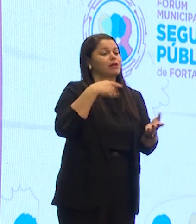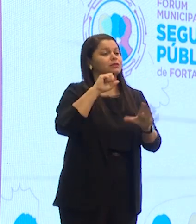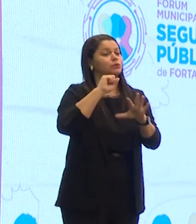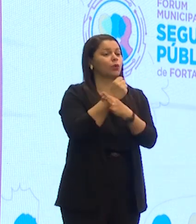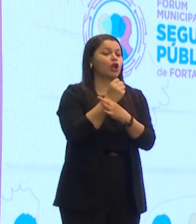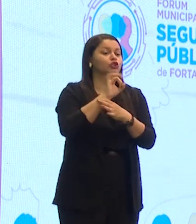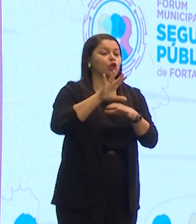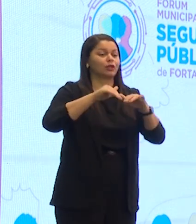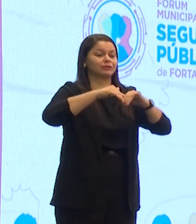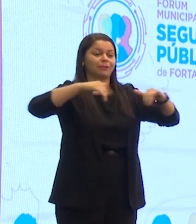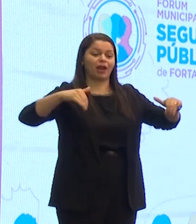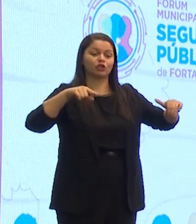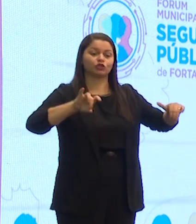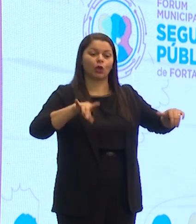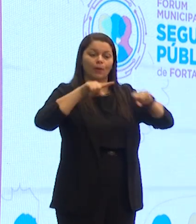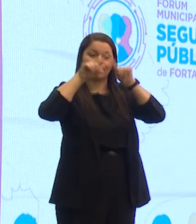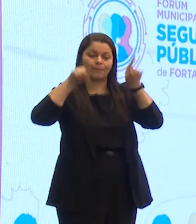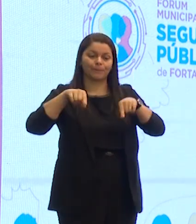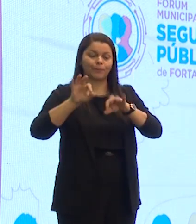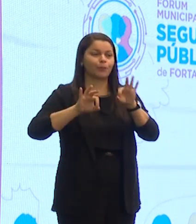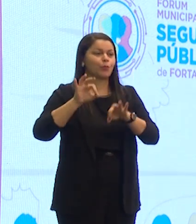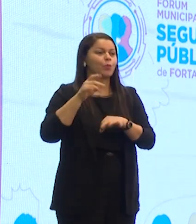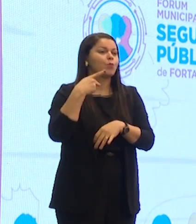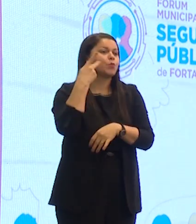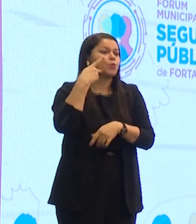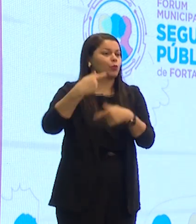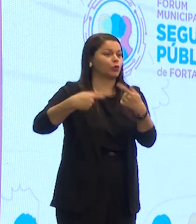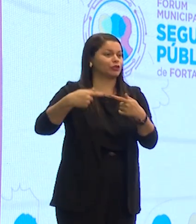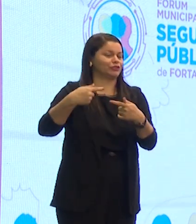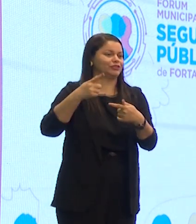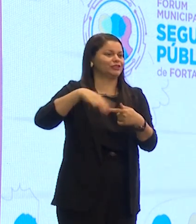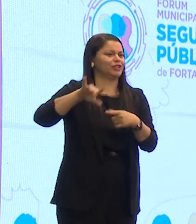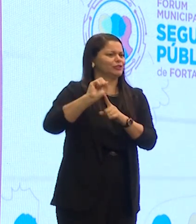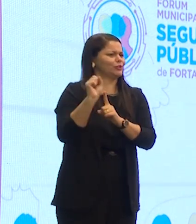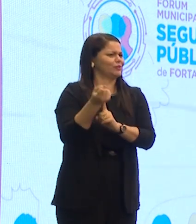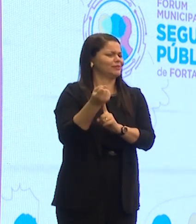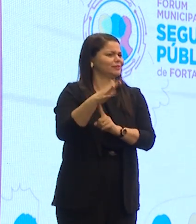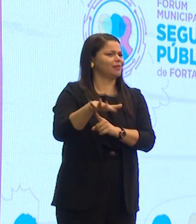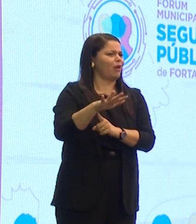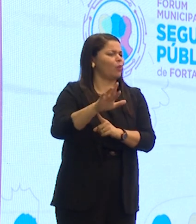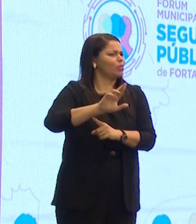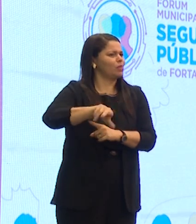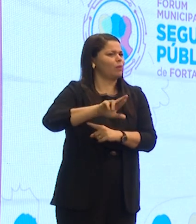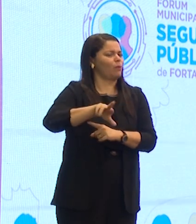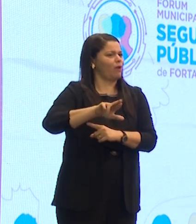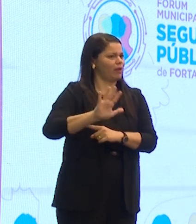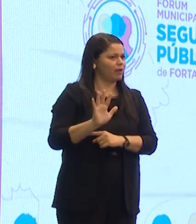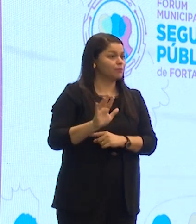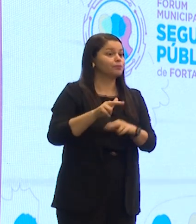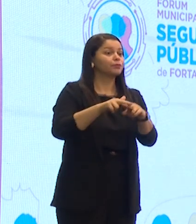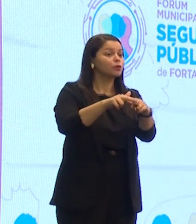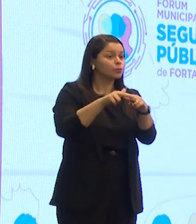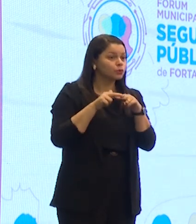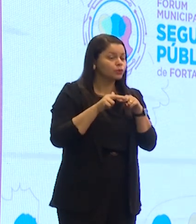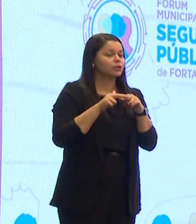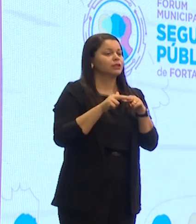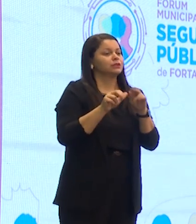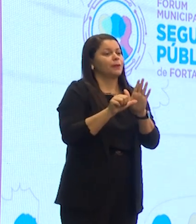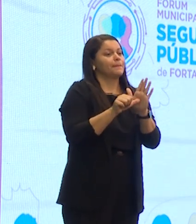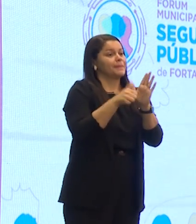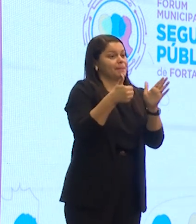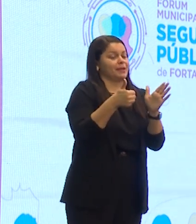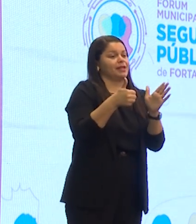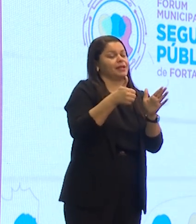Não foi e não é em nenhuma sociedade do mundo. E por isso, creio que essa é a primeira premissa teórica